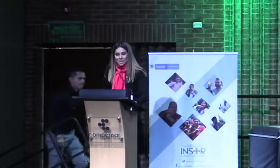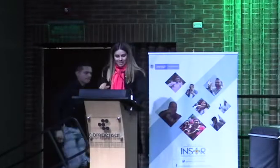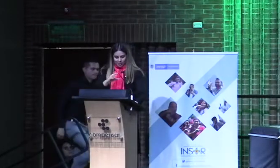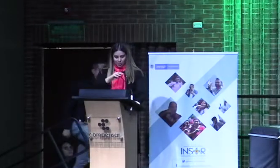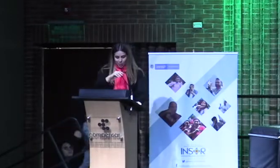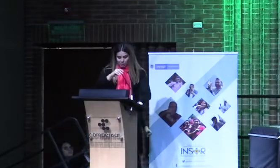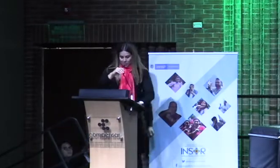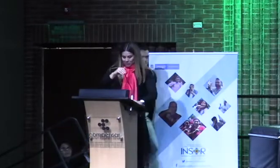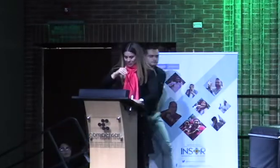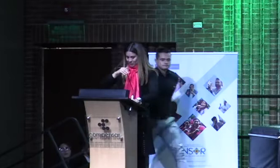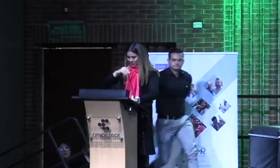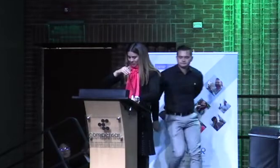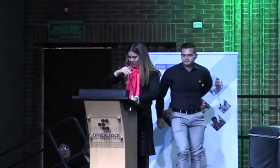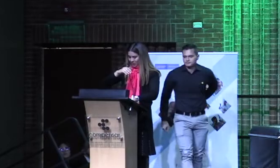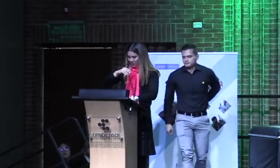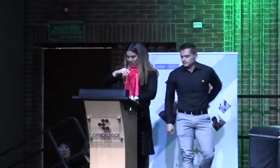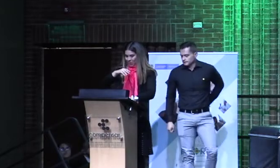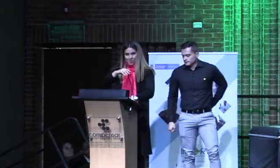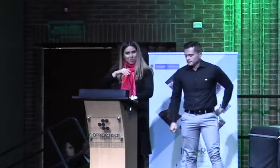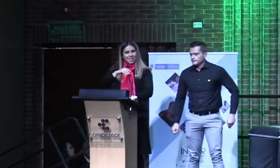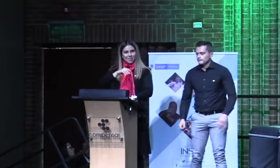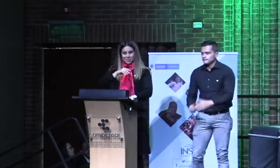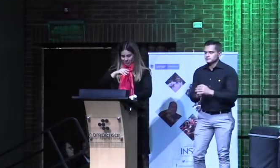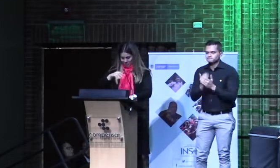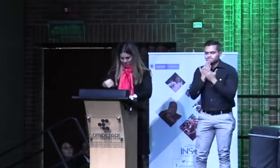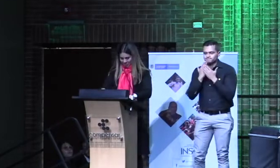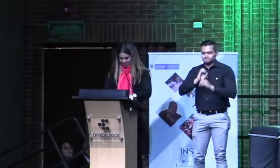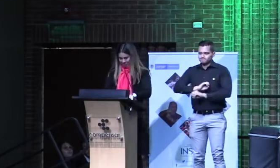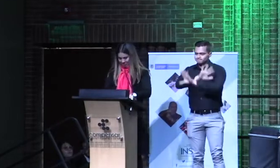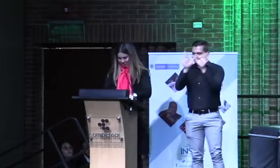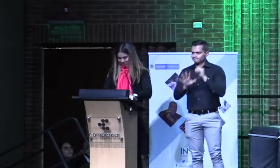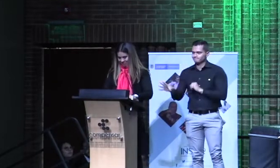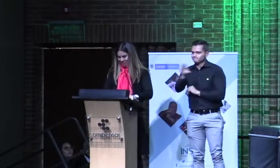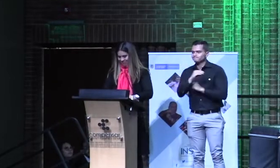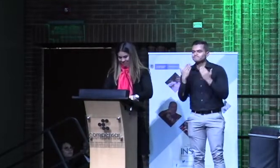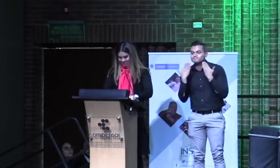Bueno, buenos días a todos. ¿Cómo están?